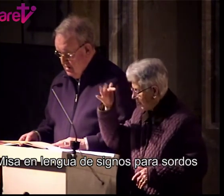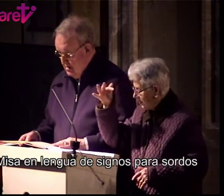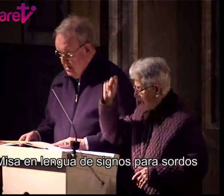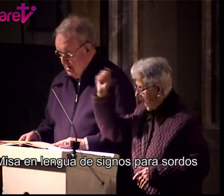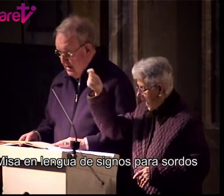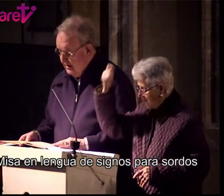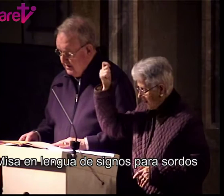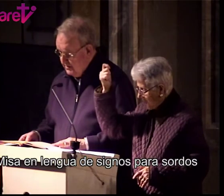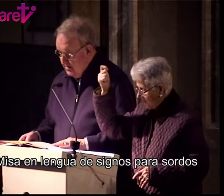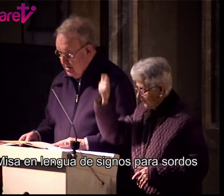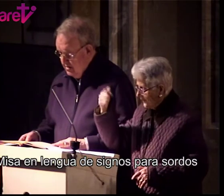Él respondió: